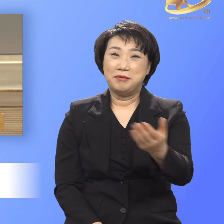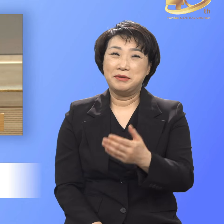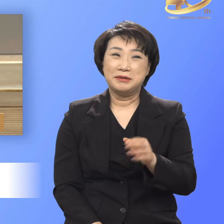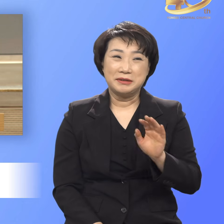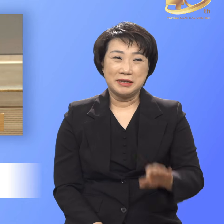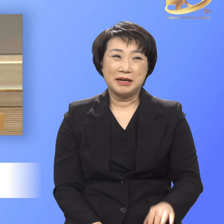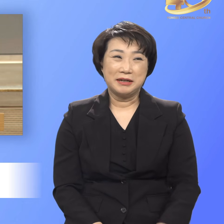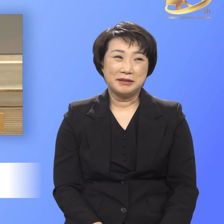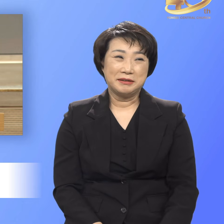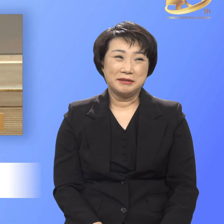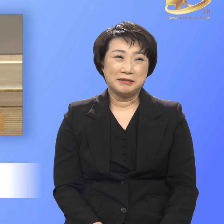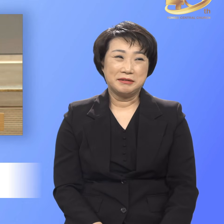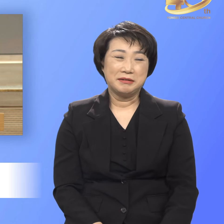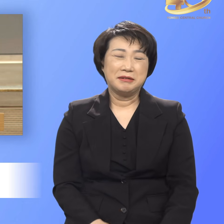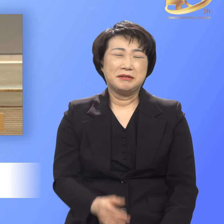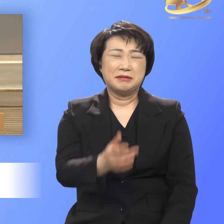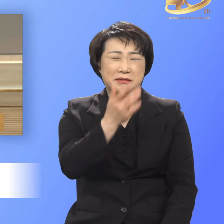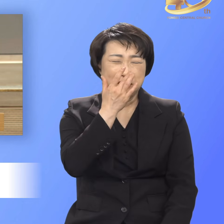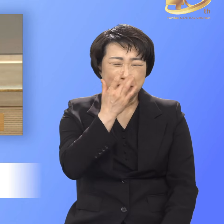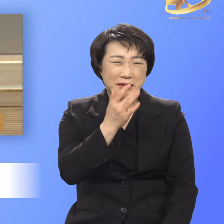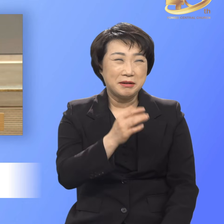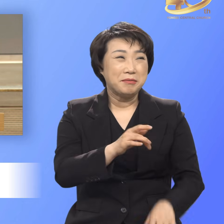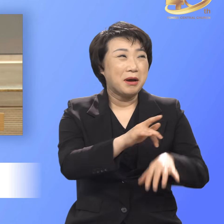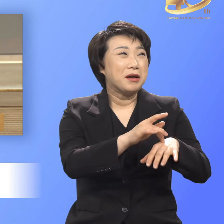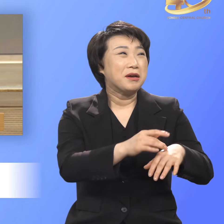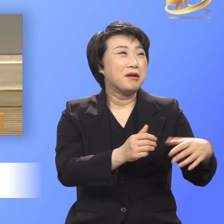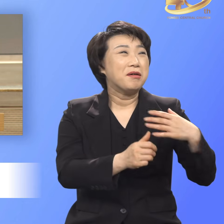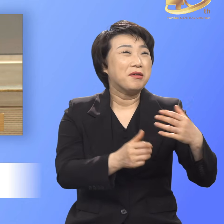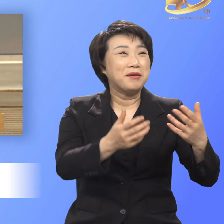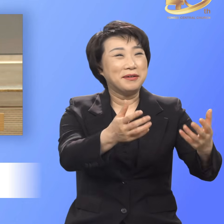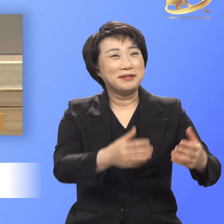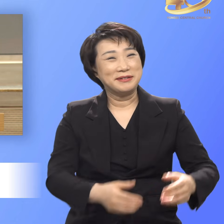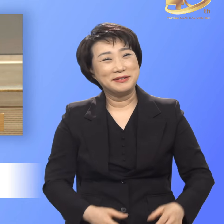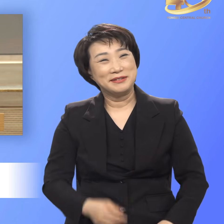할 때 마귀가 어떻게 생각해봐.